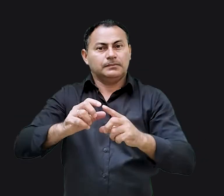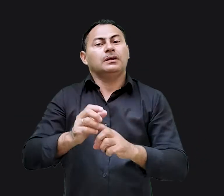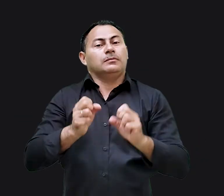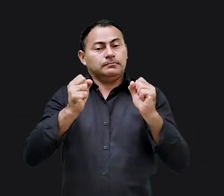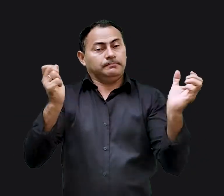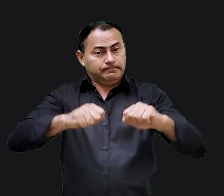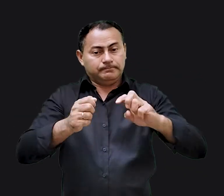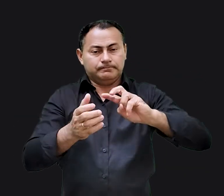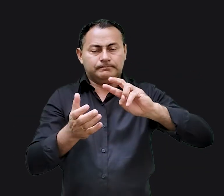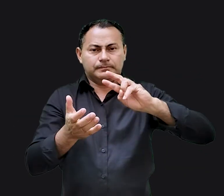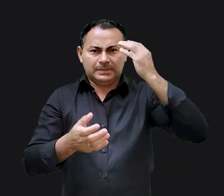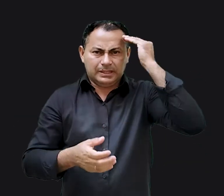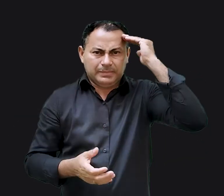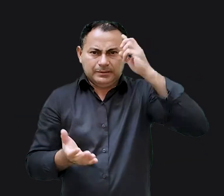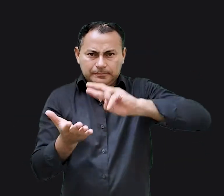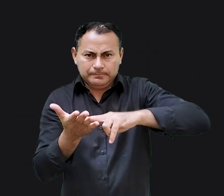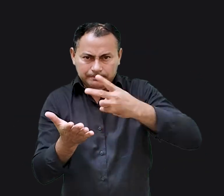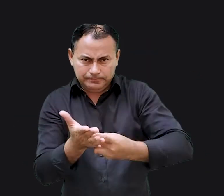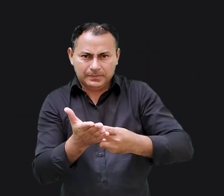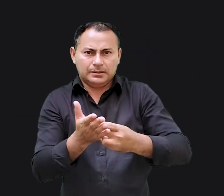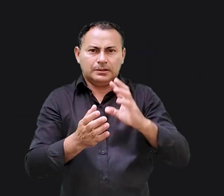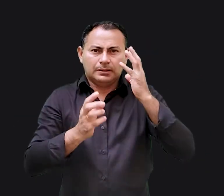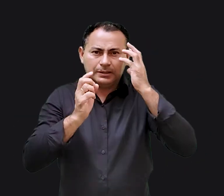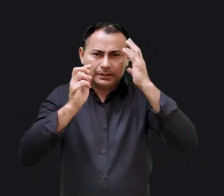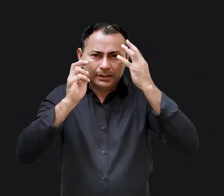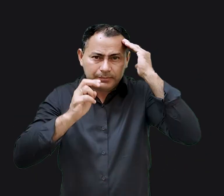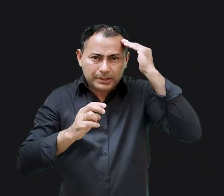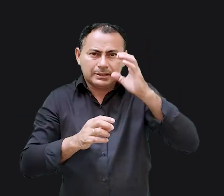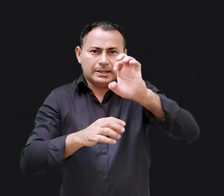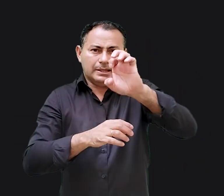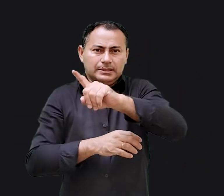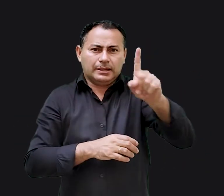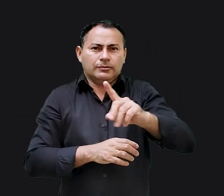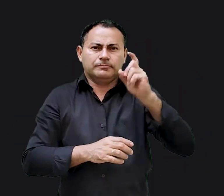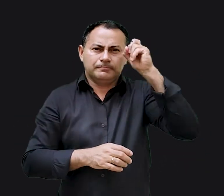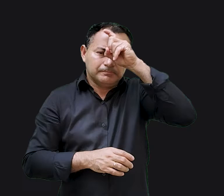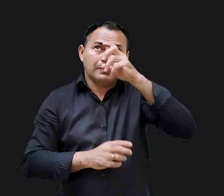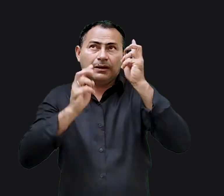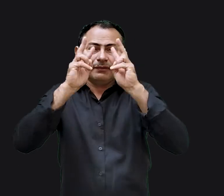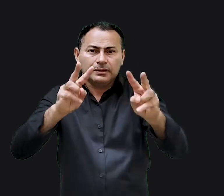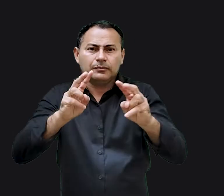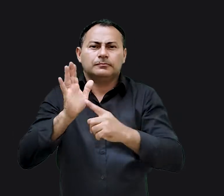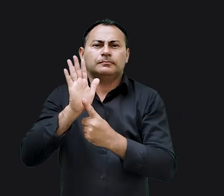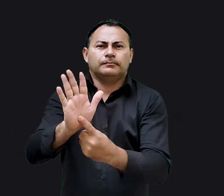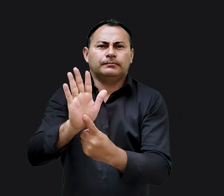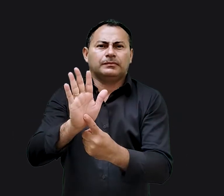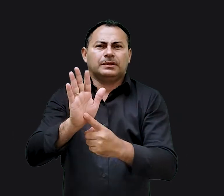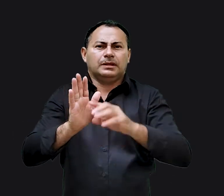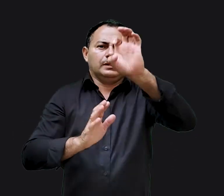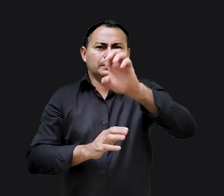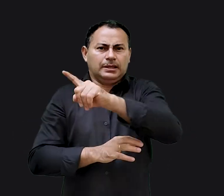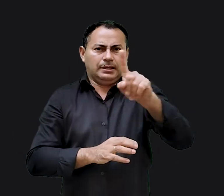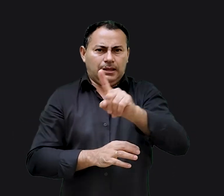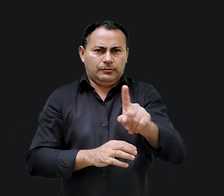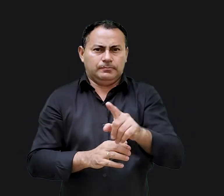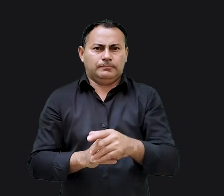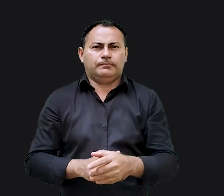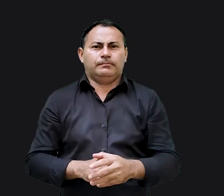possíveis interpretações desta visão de Ezequiel. É muito difícil interpretar as visões e revelações de Ezequiel.